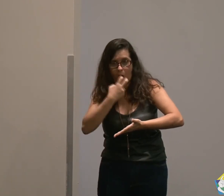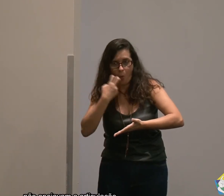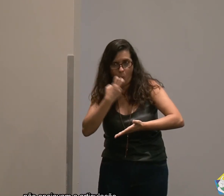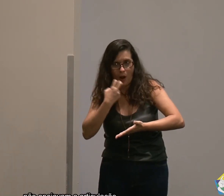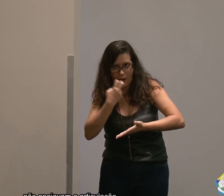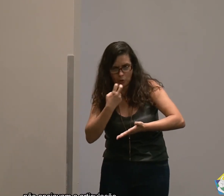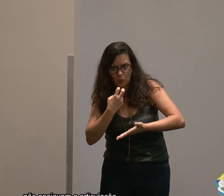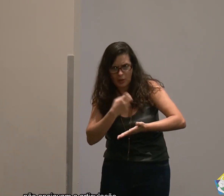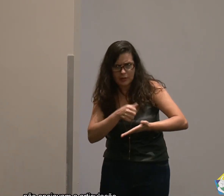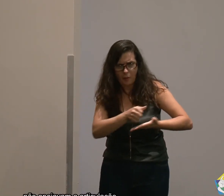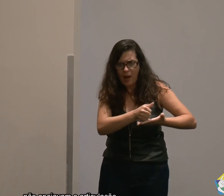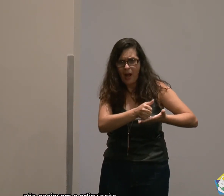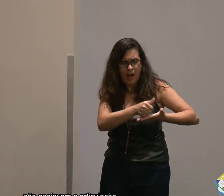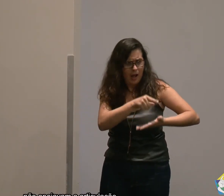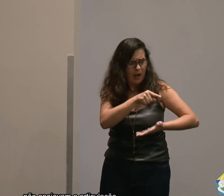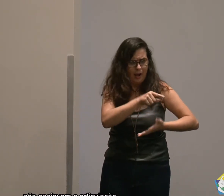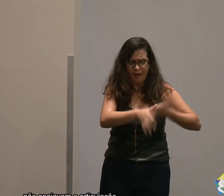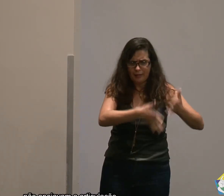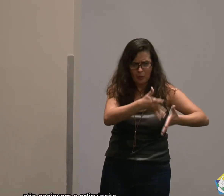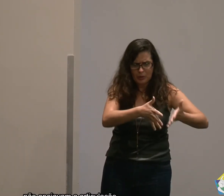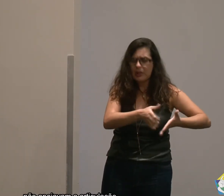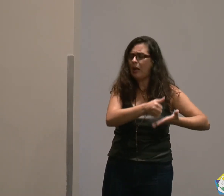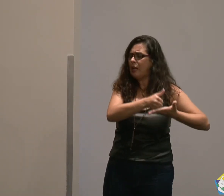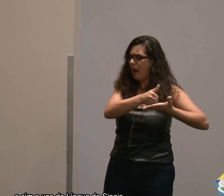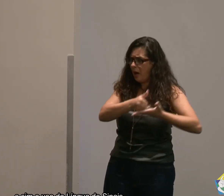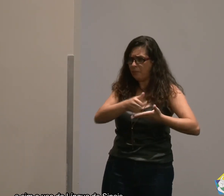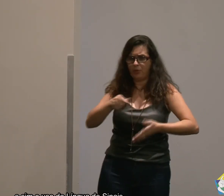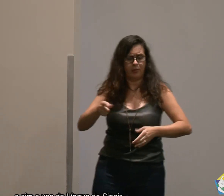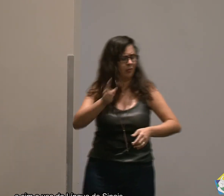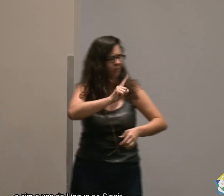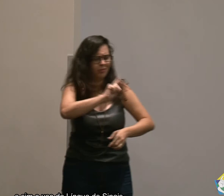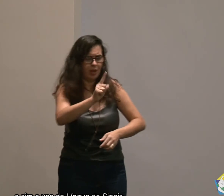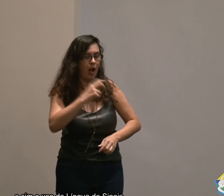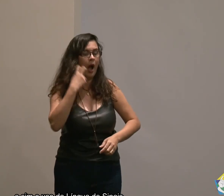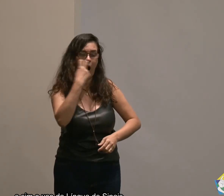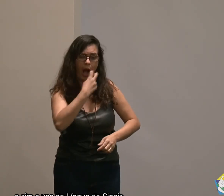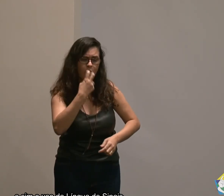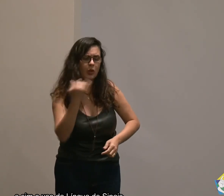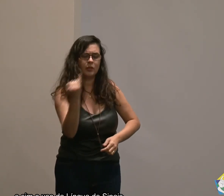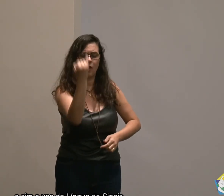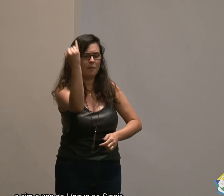não apoiavam a articulação e sim o uso da língua de sinais